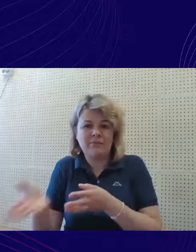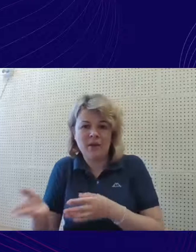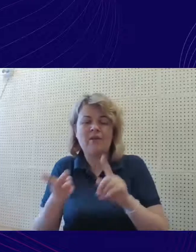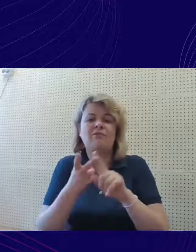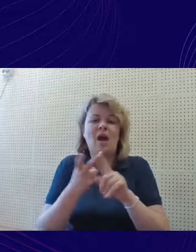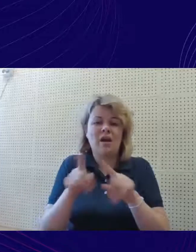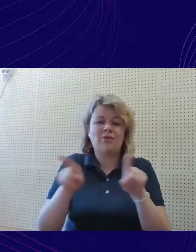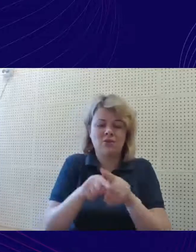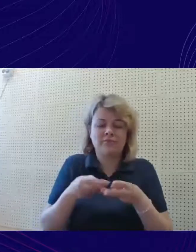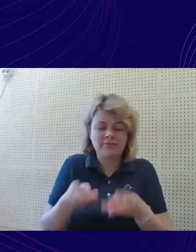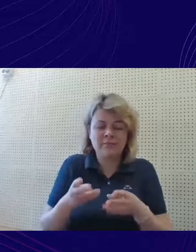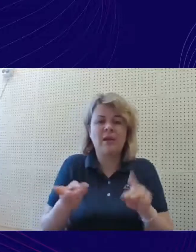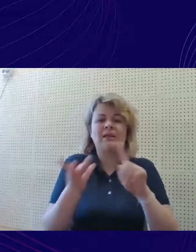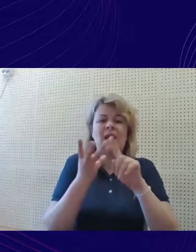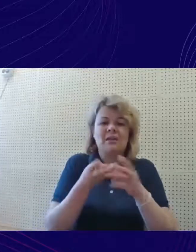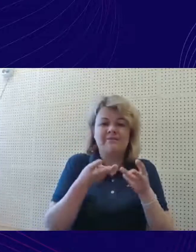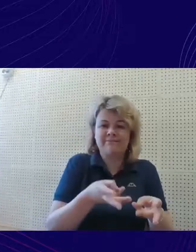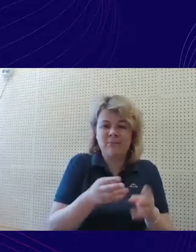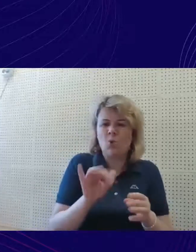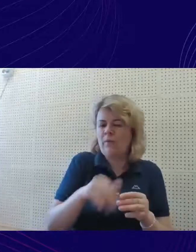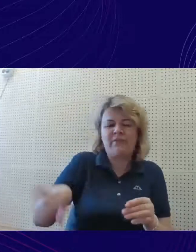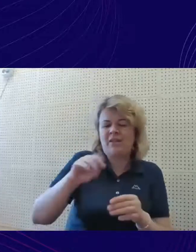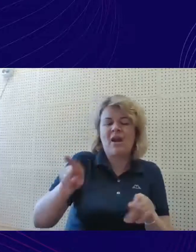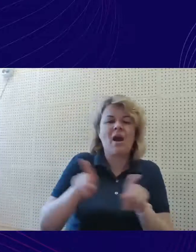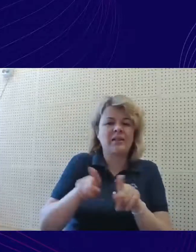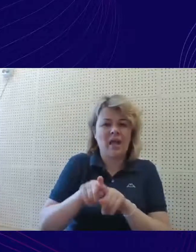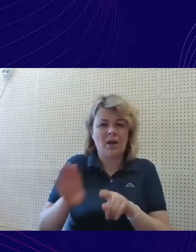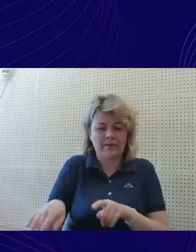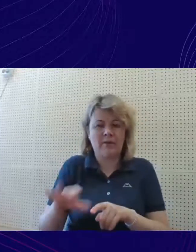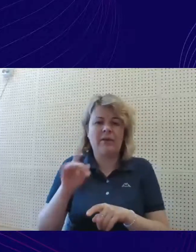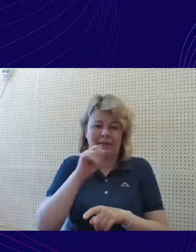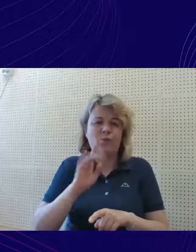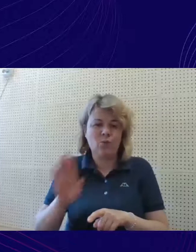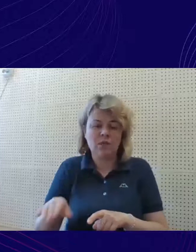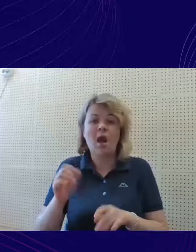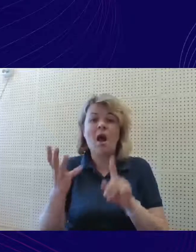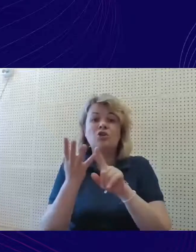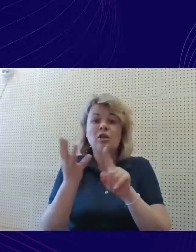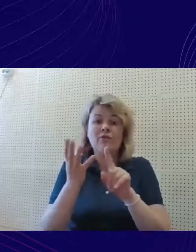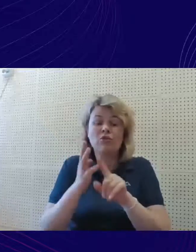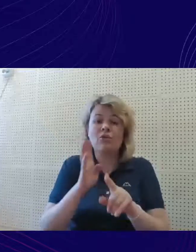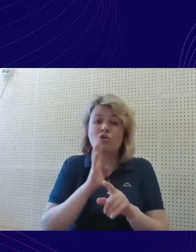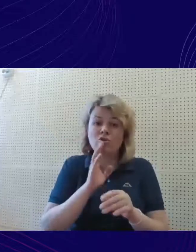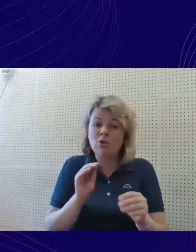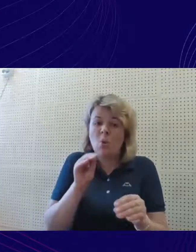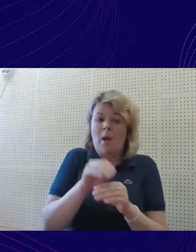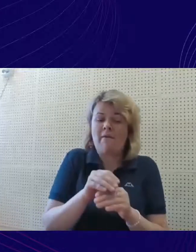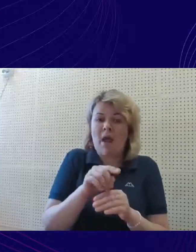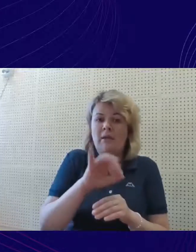рецепту, третья делает, и у всех получается одинаково и вкусно, а четвертая берет и в этот рецепт добавляет